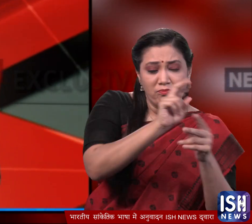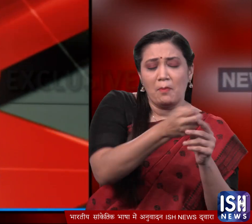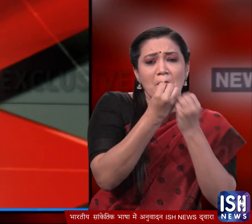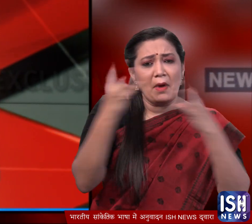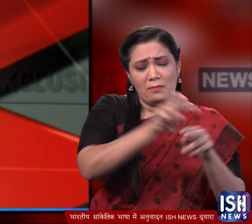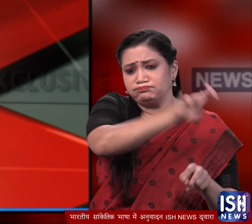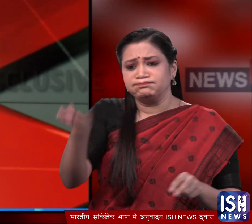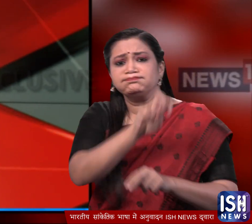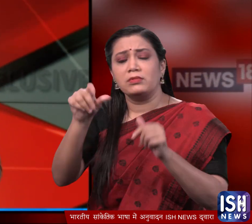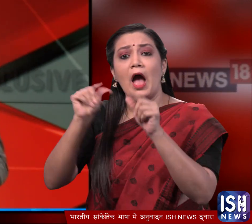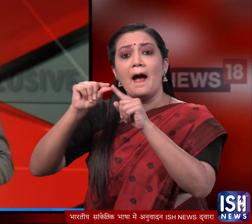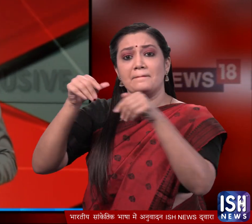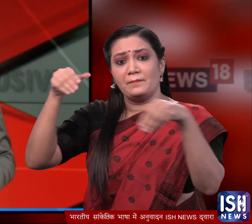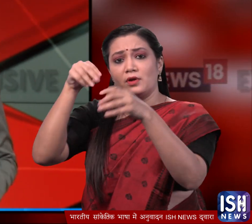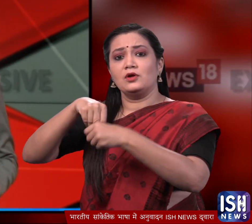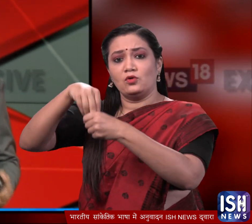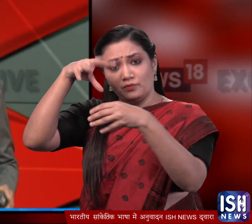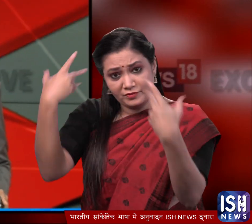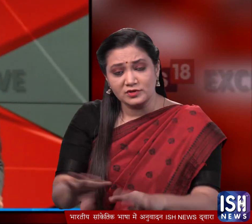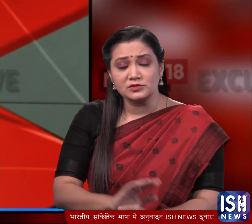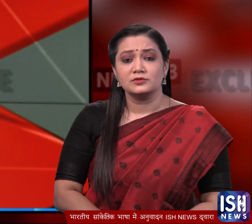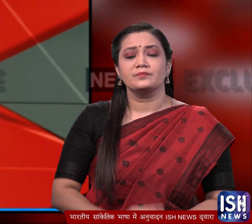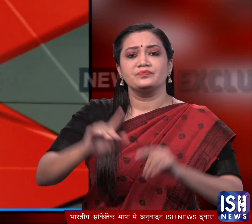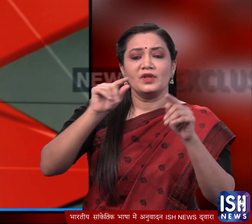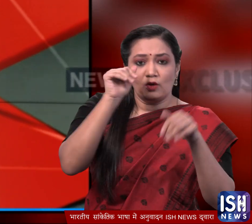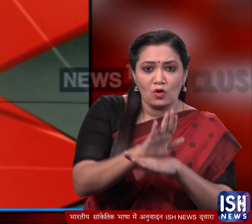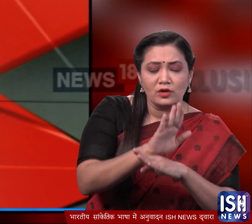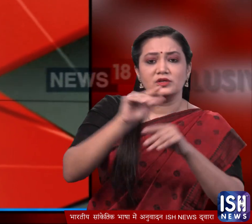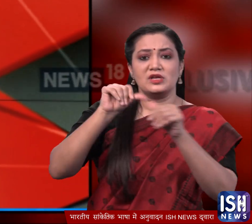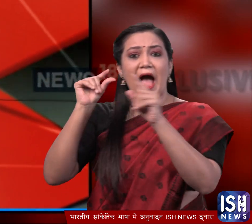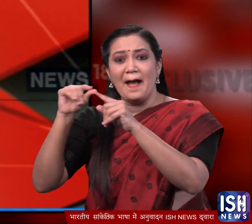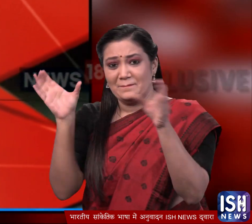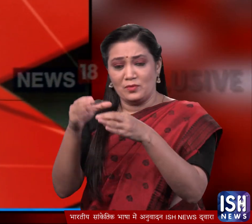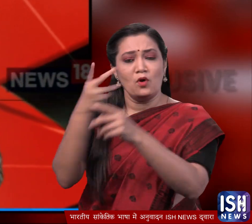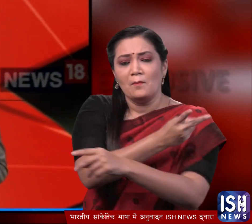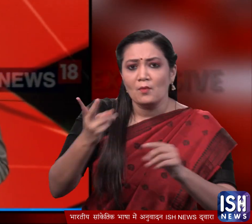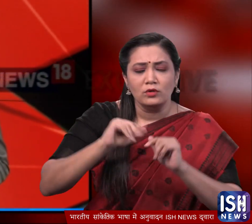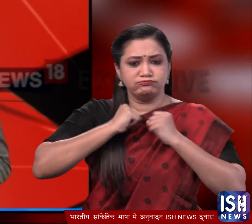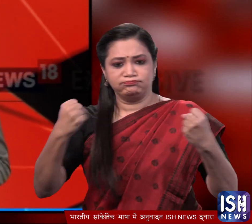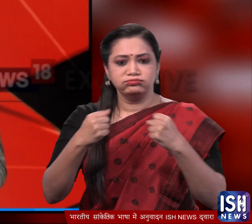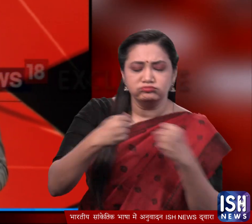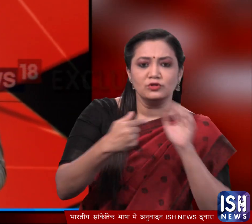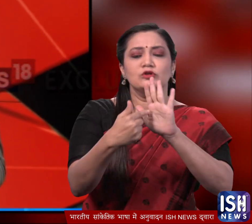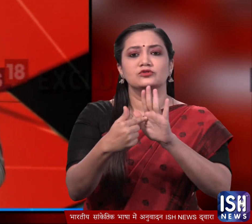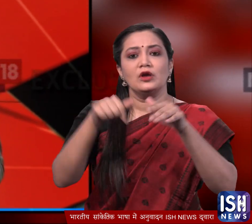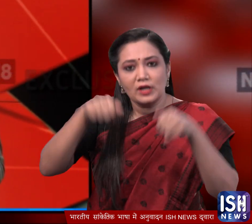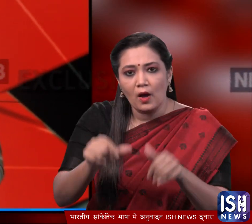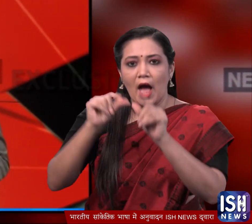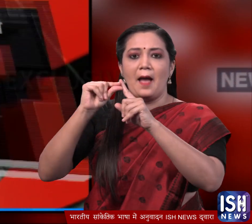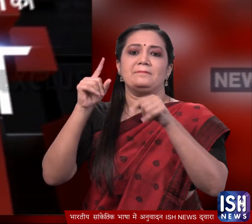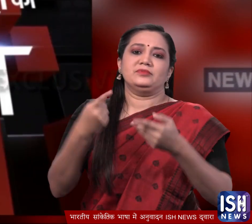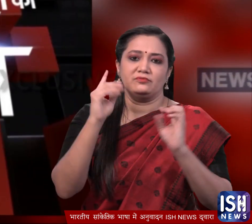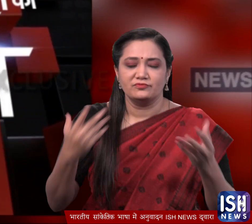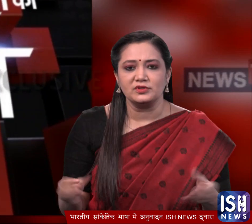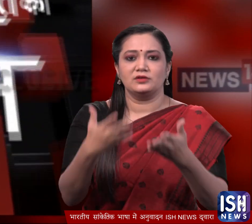आम आदमी पार्टी में शामिल हो गए, जिसके बाद वहां कांग्रेस और आम आदमी पार्टी के बीच शक्ति प्रदर्शन शुरू होने की चर्चा पहले से थी, जिसकी शुरुआत आम आदमी पार्टी